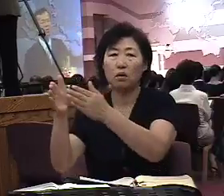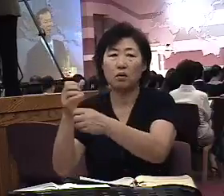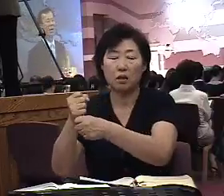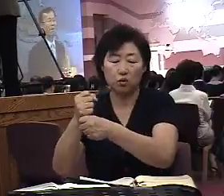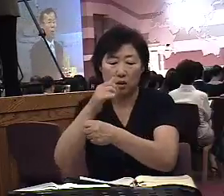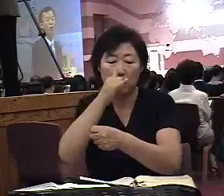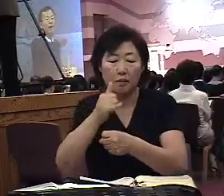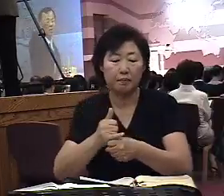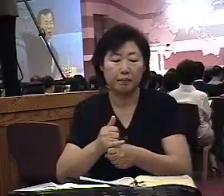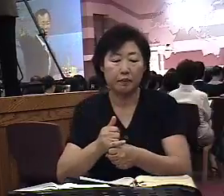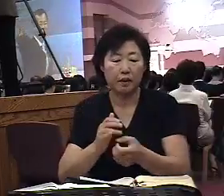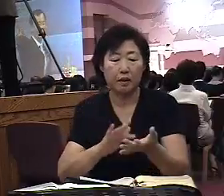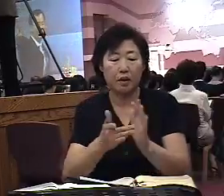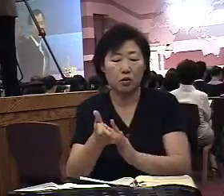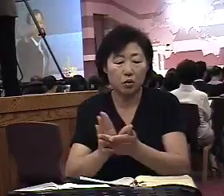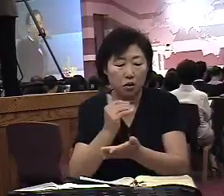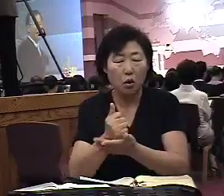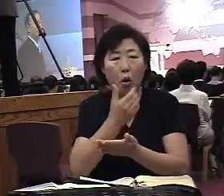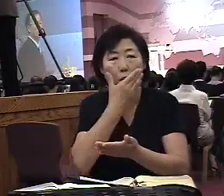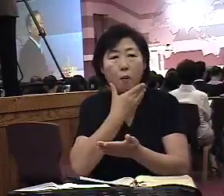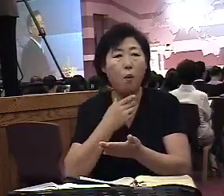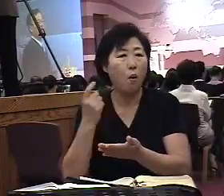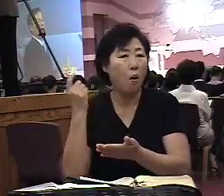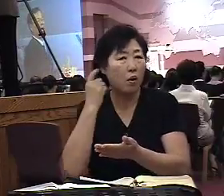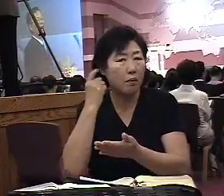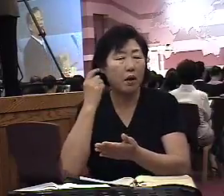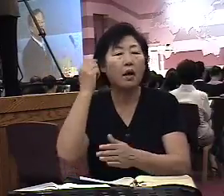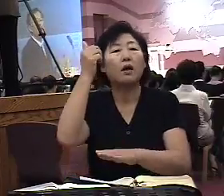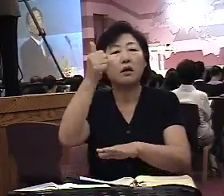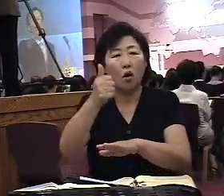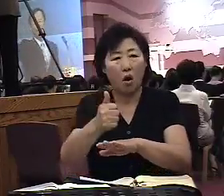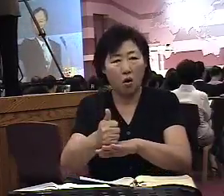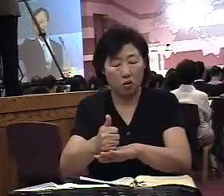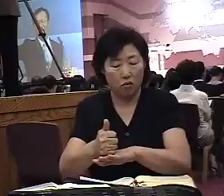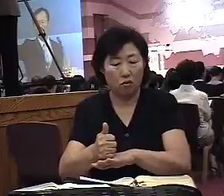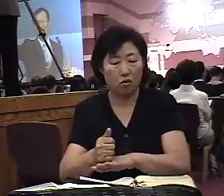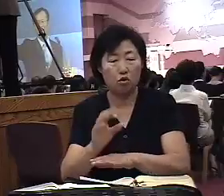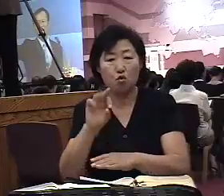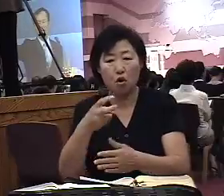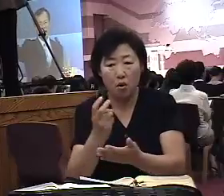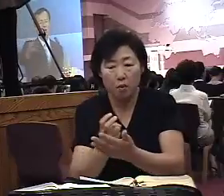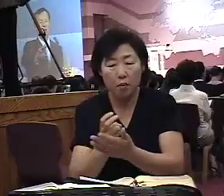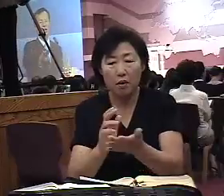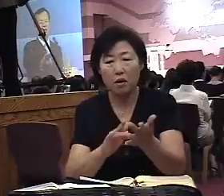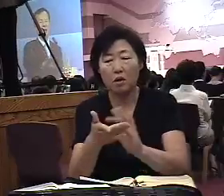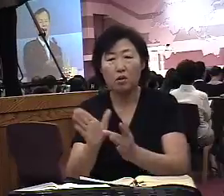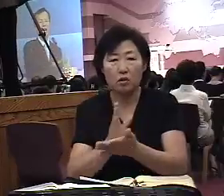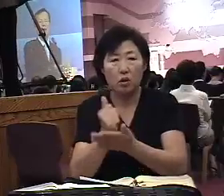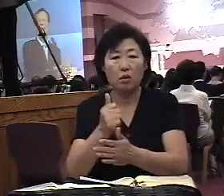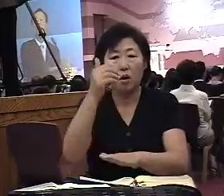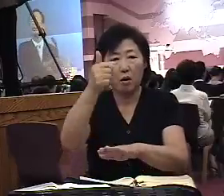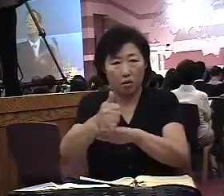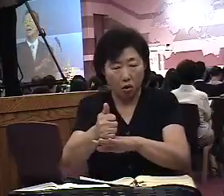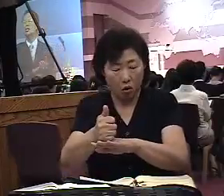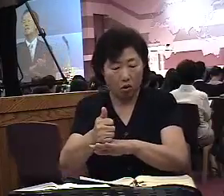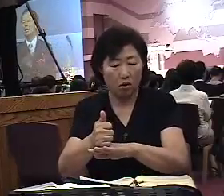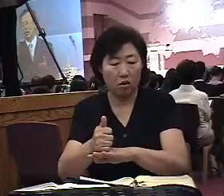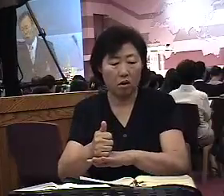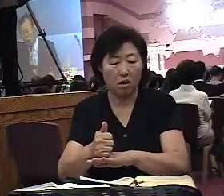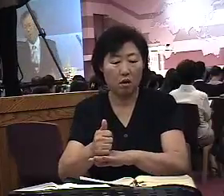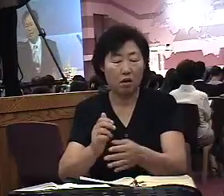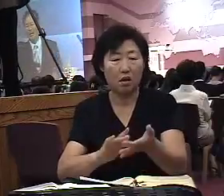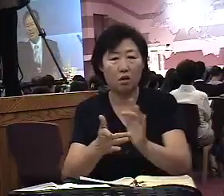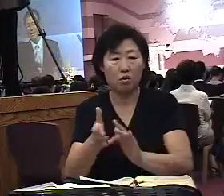예수 그리스도가 복음의 결론입니다. 예수 그리스도가 율법의 결론입니다. 예수 그리스도가 하나님의 모든